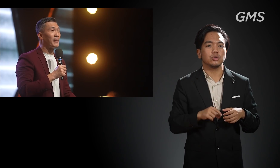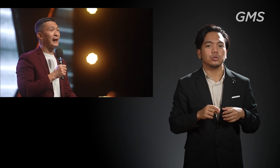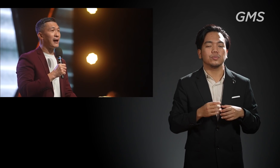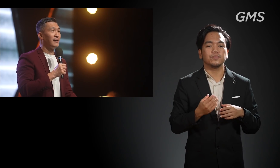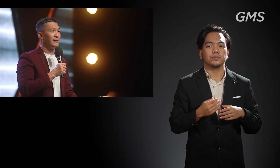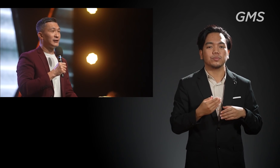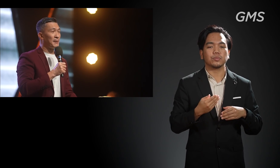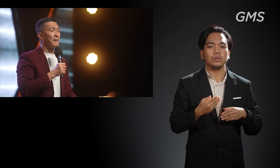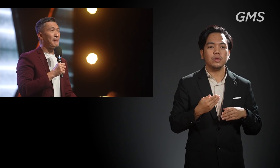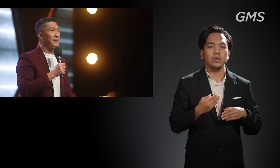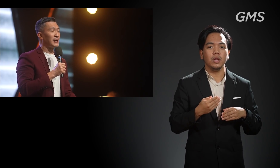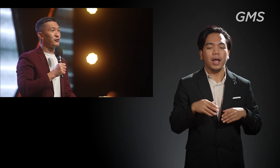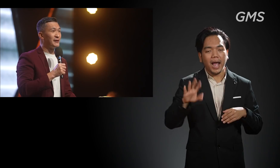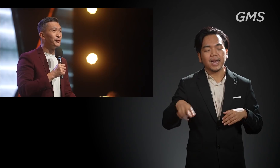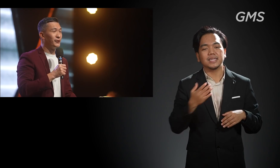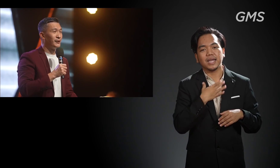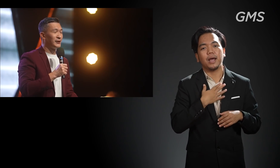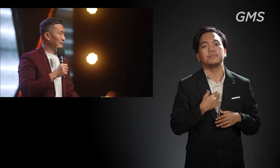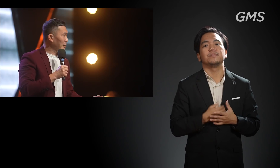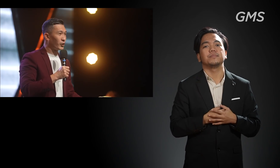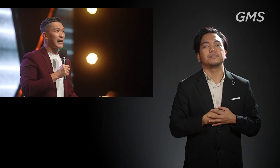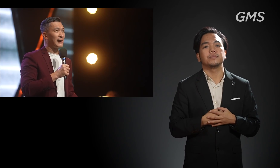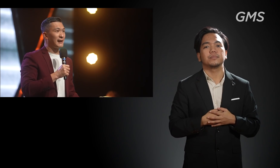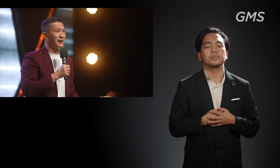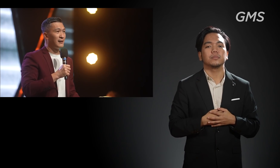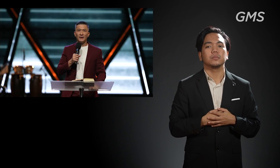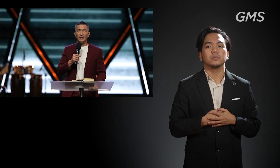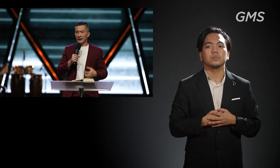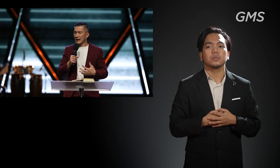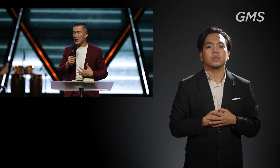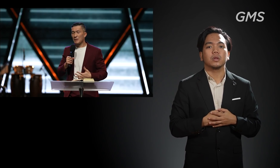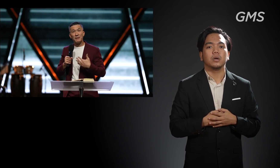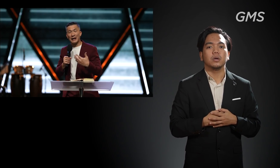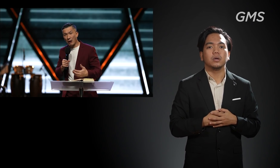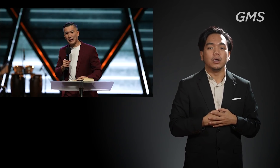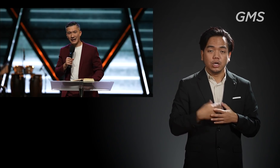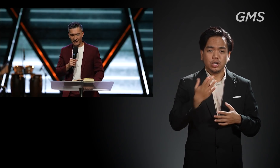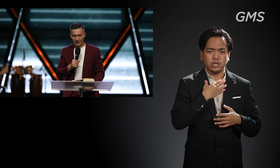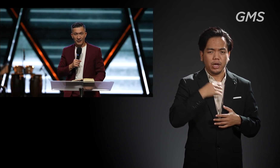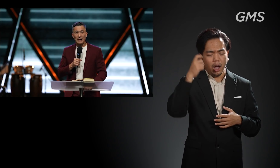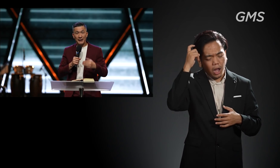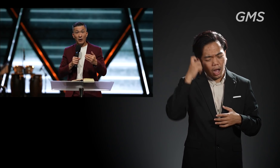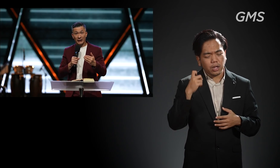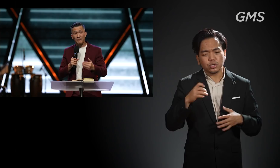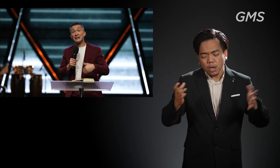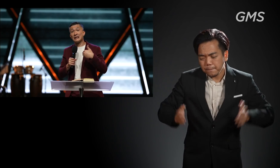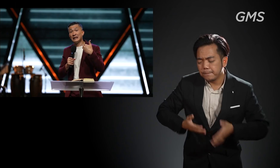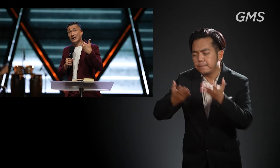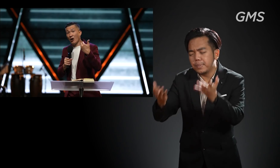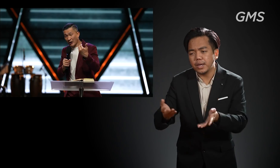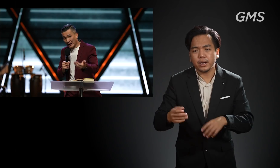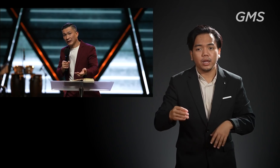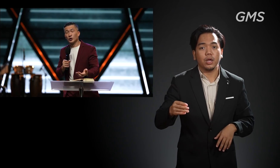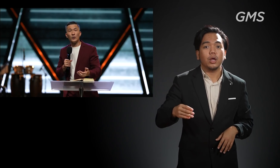skill untuk mereka. Tapi papa mama terlalu sibuk, tidak pernah dorong anaknya. Kita yang harus memberi mereka wawasan. Tapi kalau kita bisa